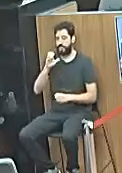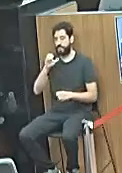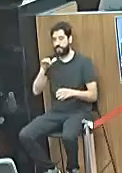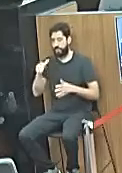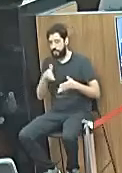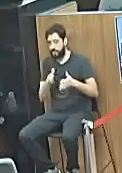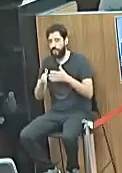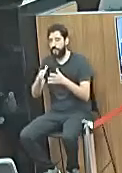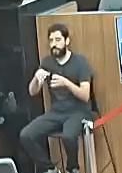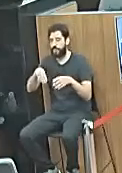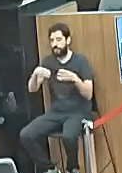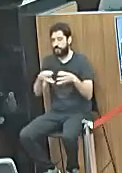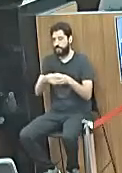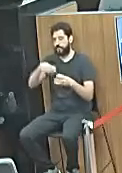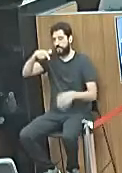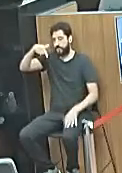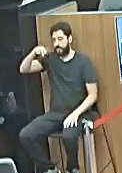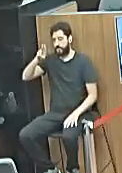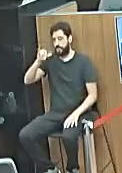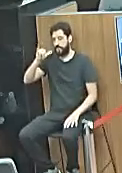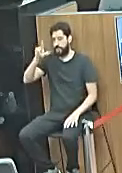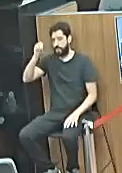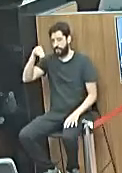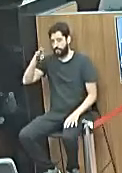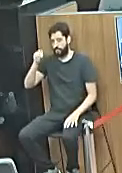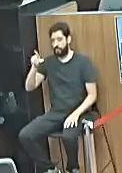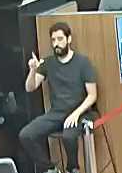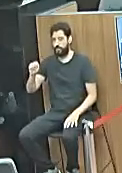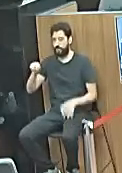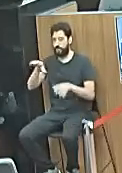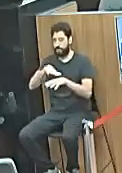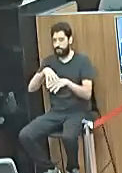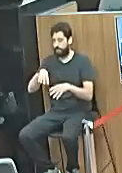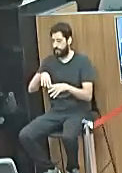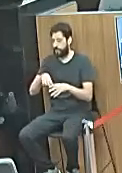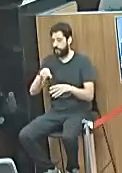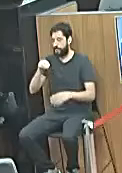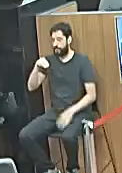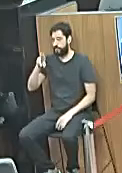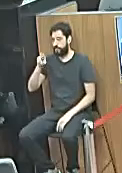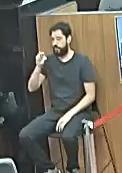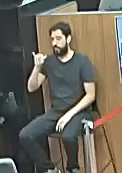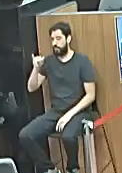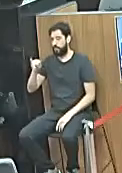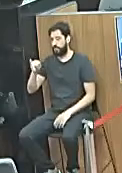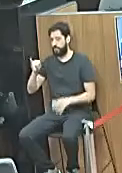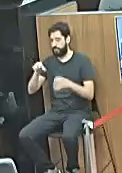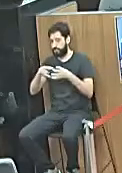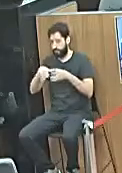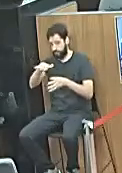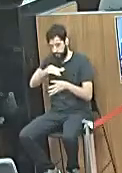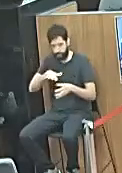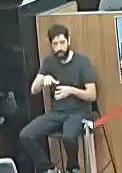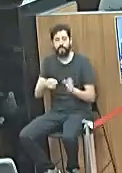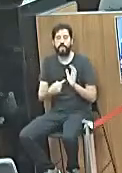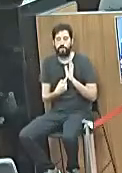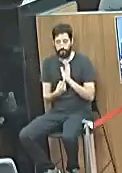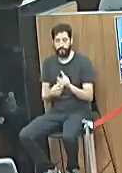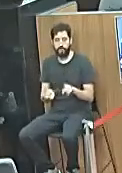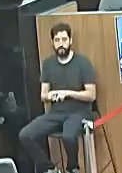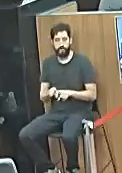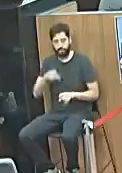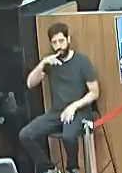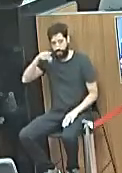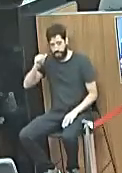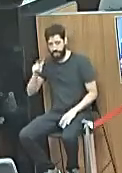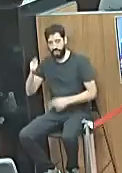quilombola com a mobilização de 10 comunidades quilombola do vale do mucuri é uma ação que inclusive foi também apresentada no papel de